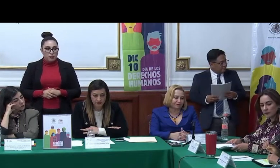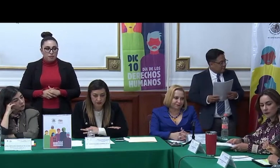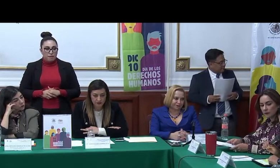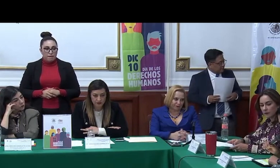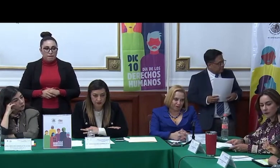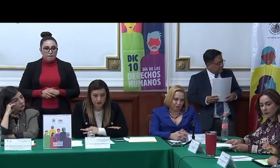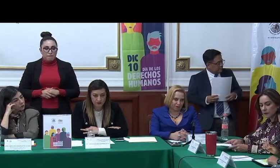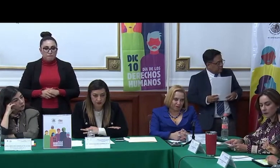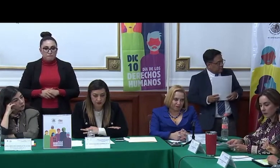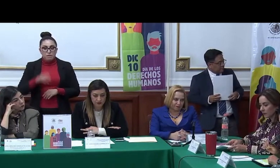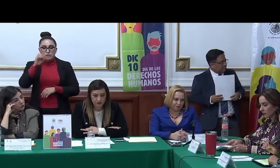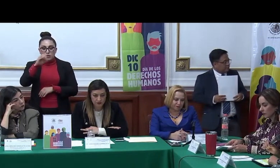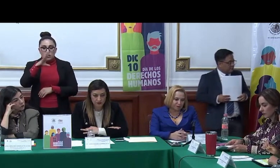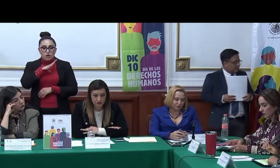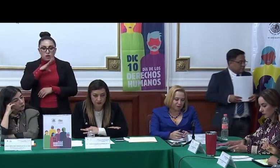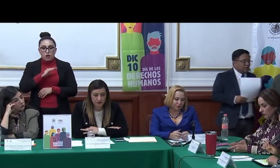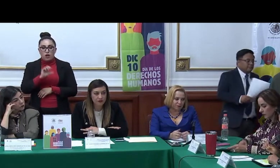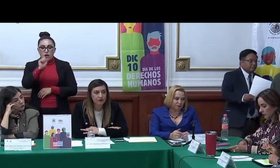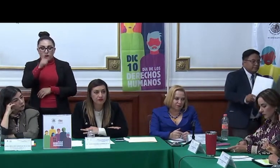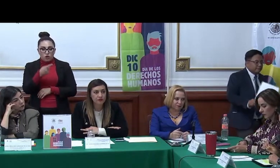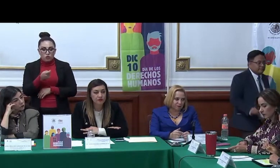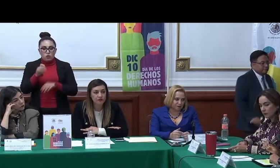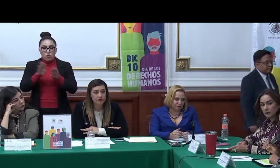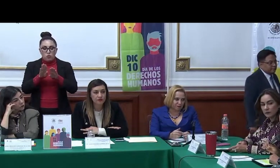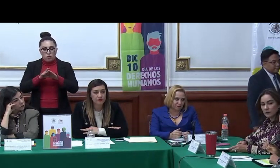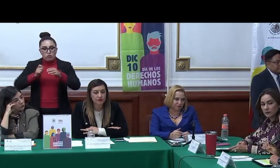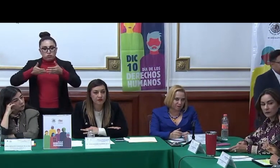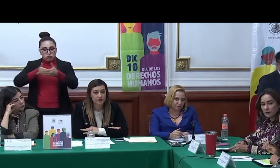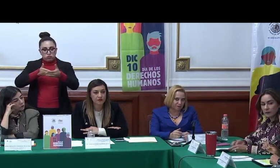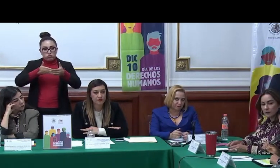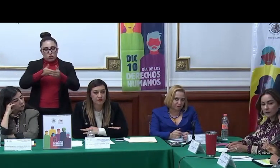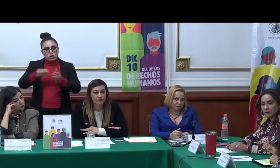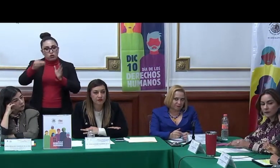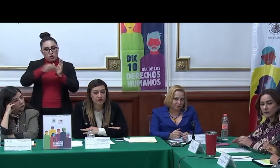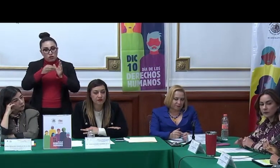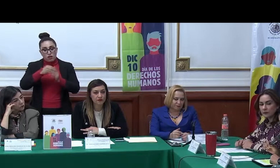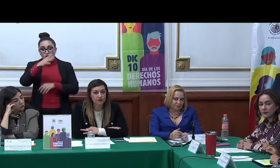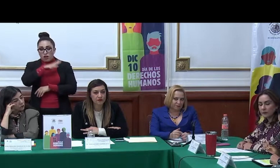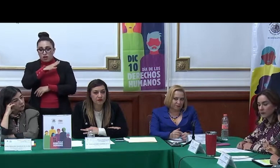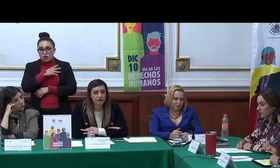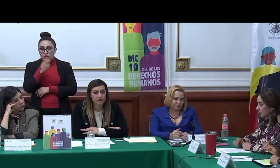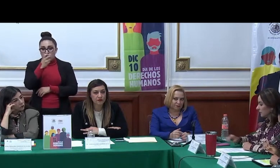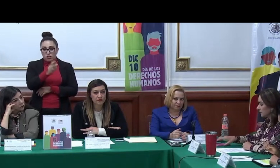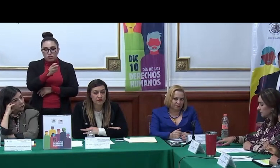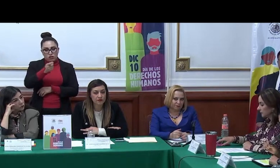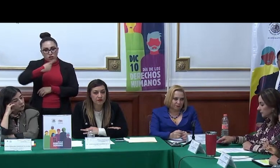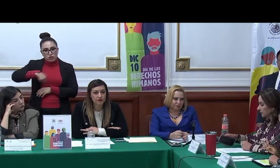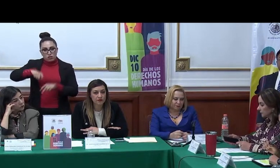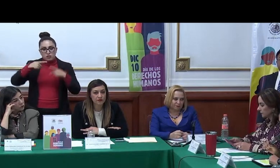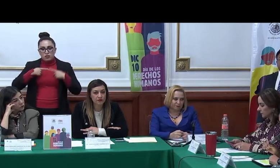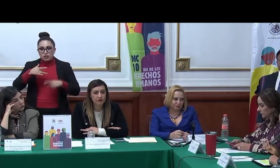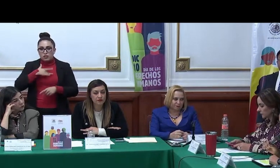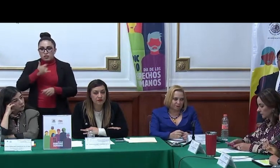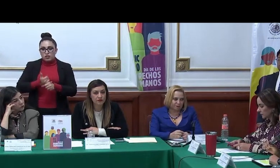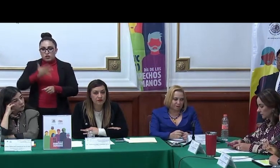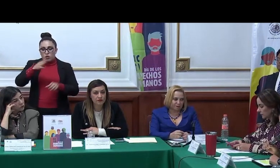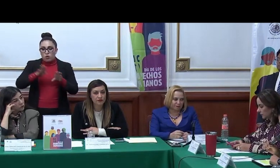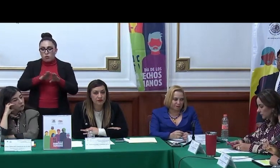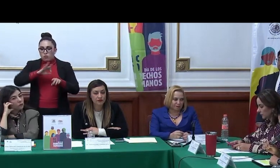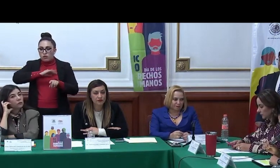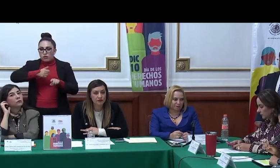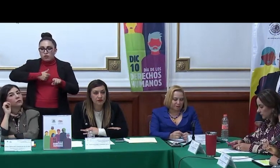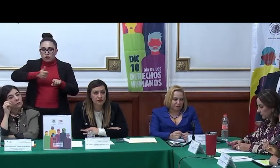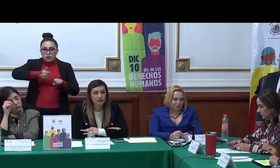o limitación. Sin embargo, aún enfrentan barreras que restringen su movilidad y acceso